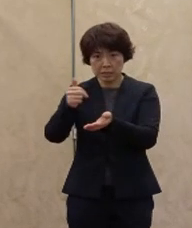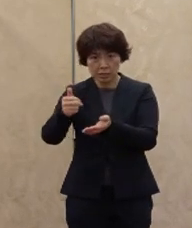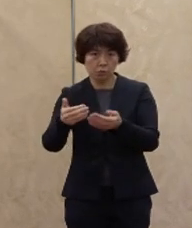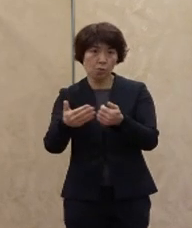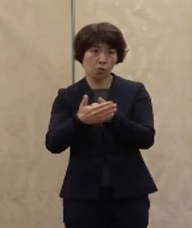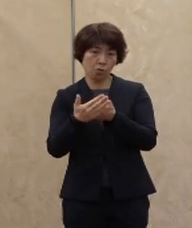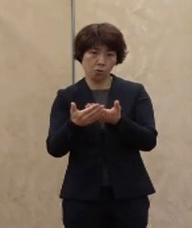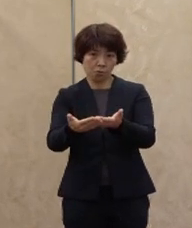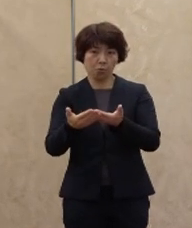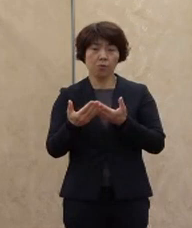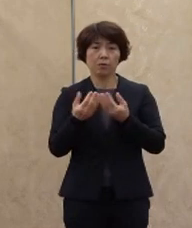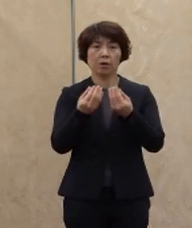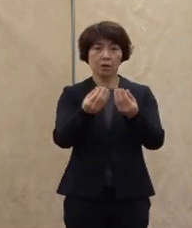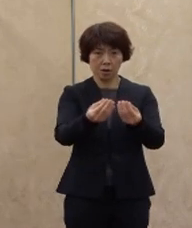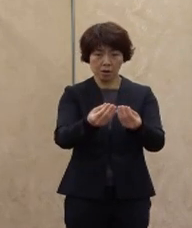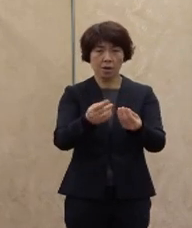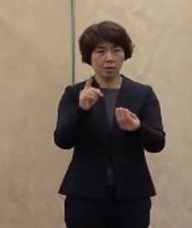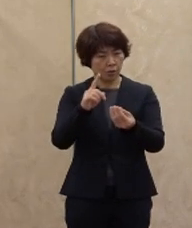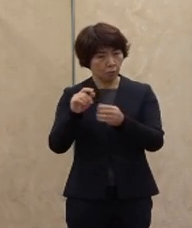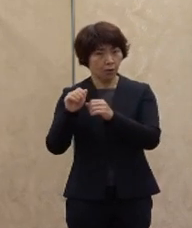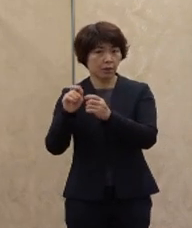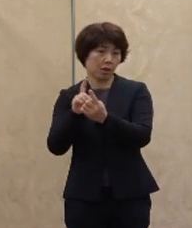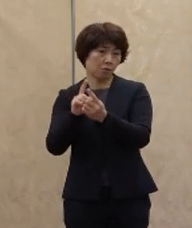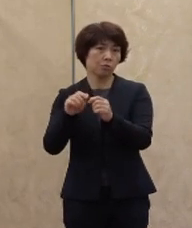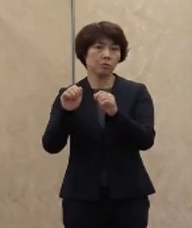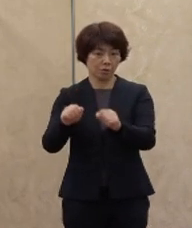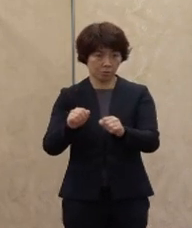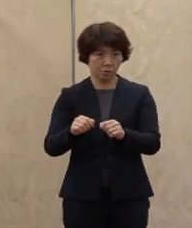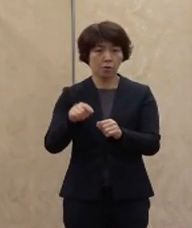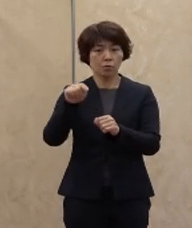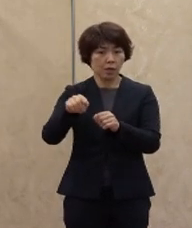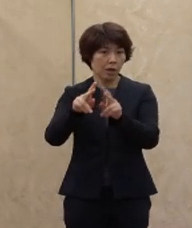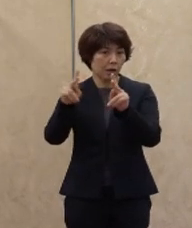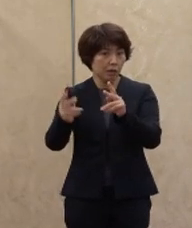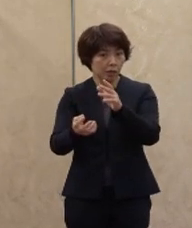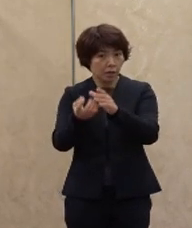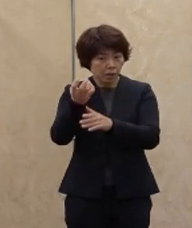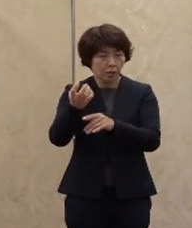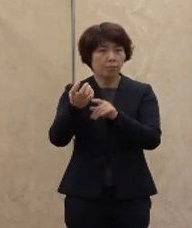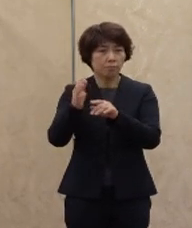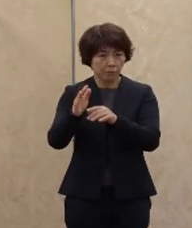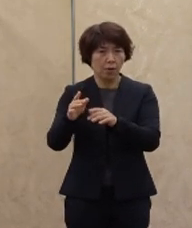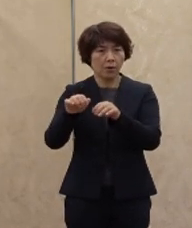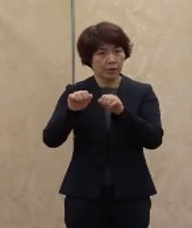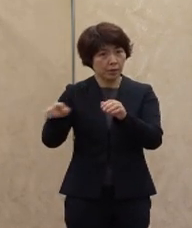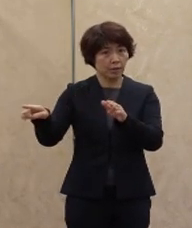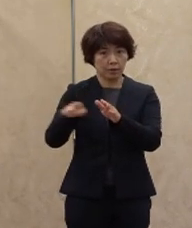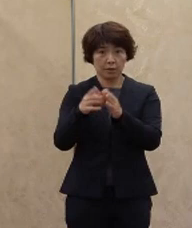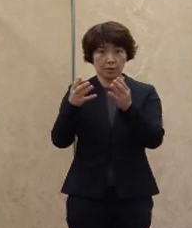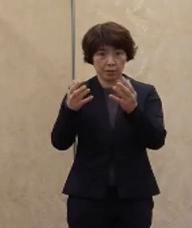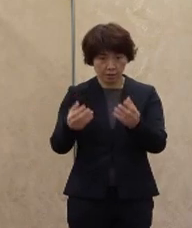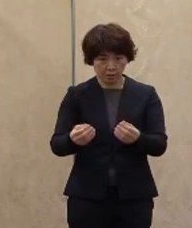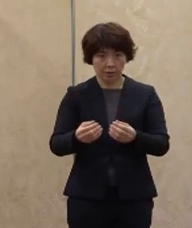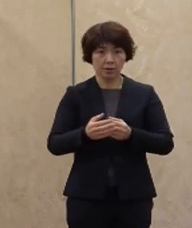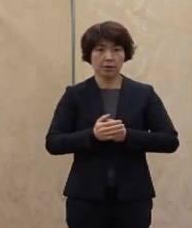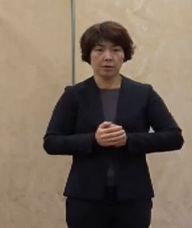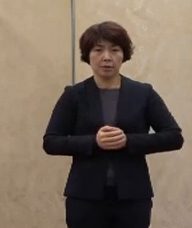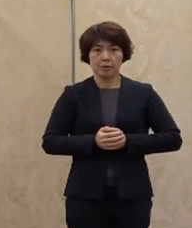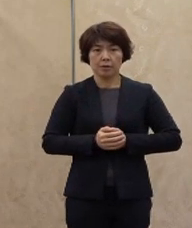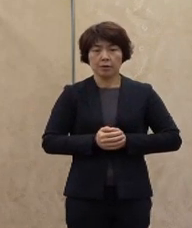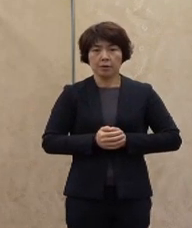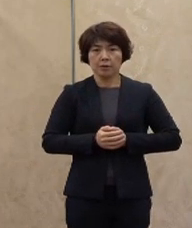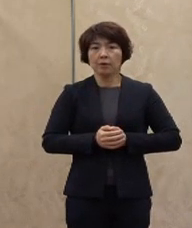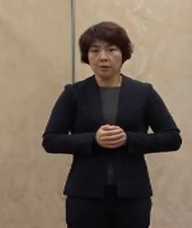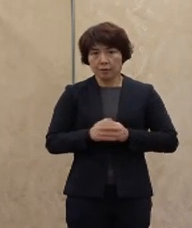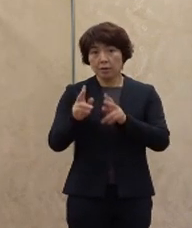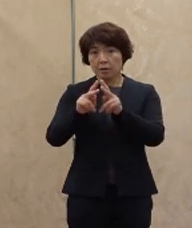ね、なんとかやってる、やっぱりそこに課題も生まれている中でもやってきたということでもあります。だ